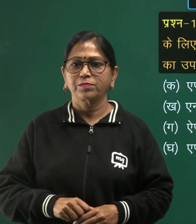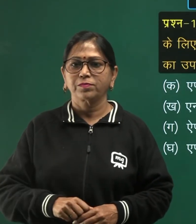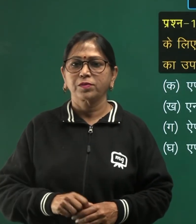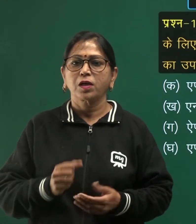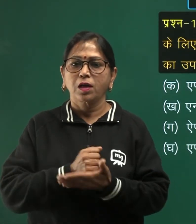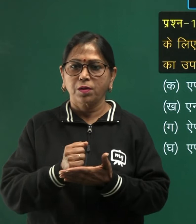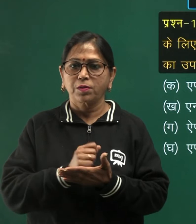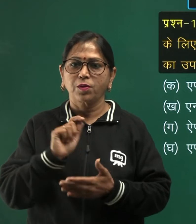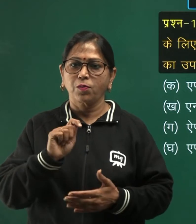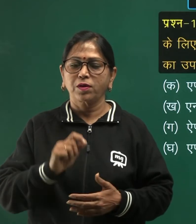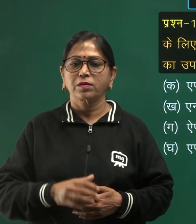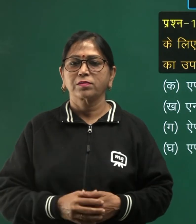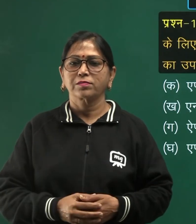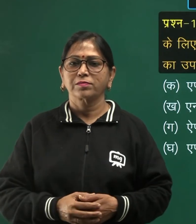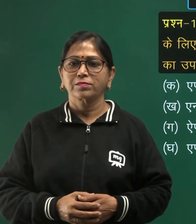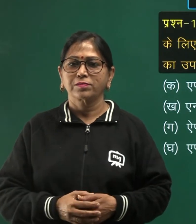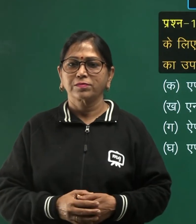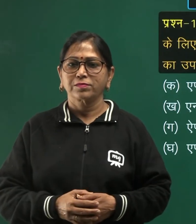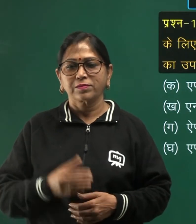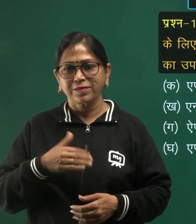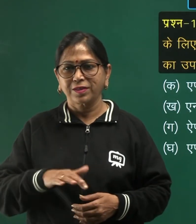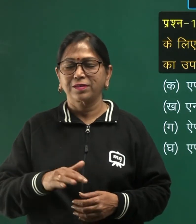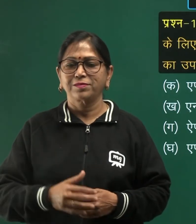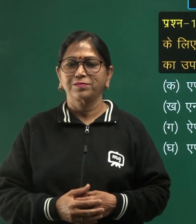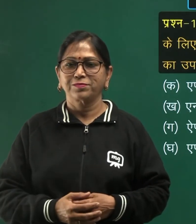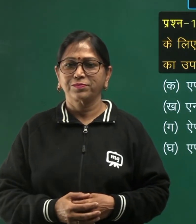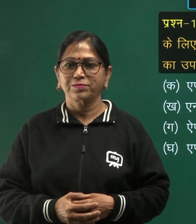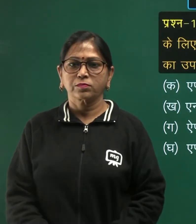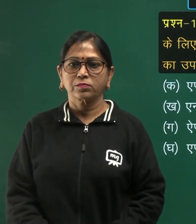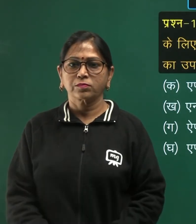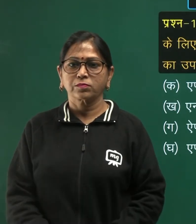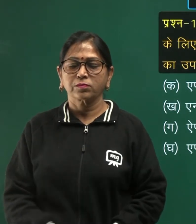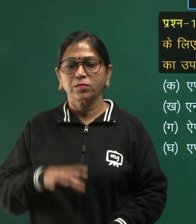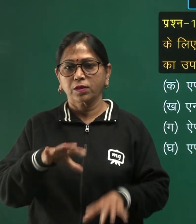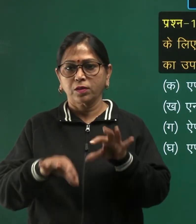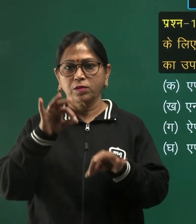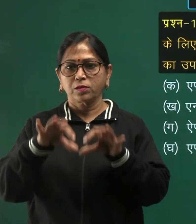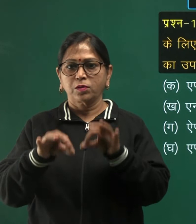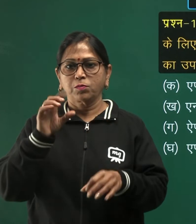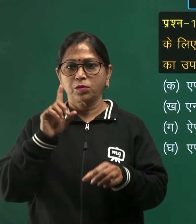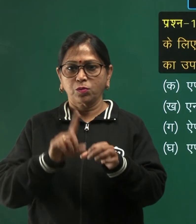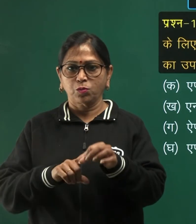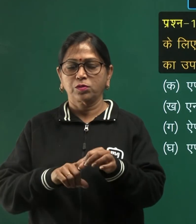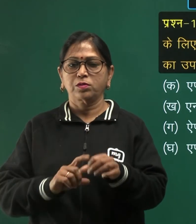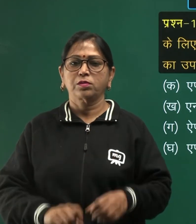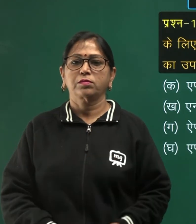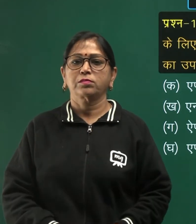बच्चों अब हम अभ्यास कार्य करेंगे